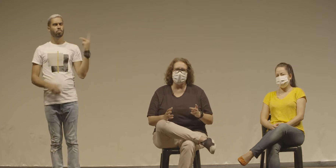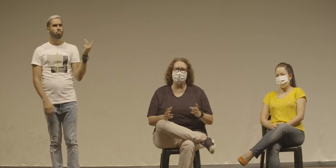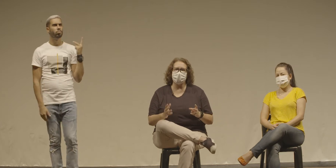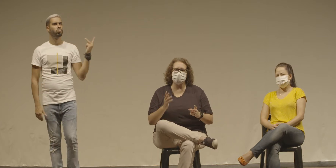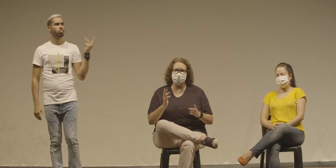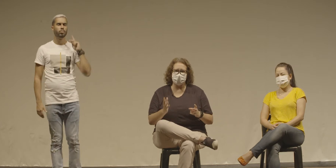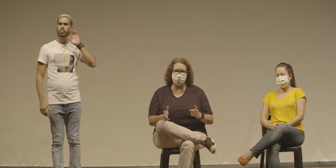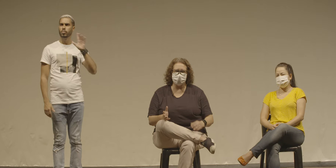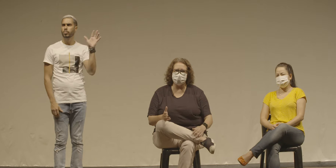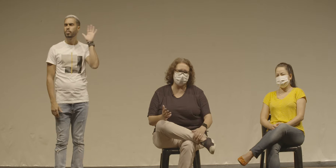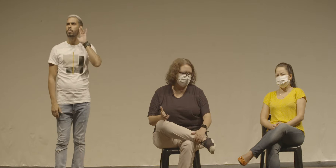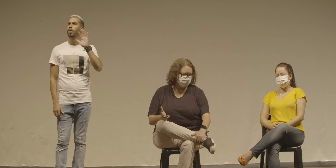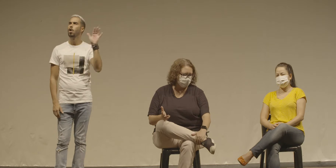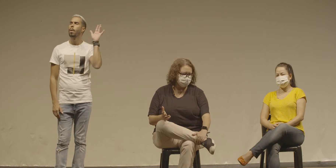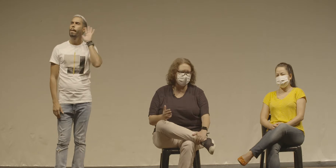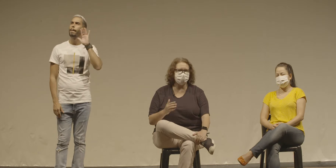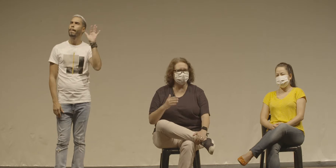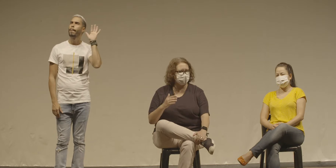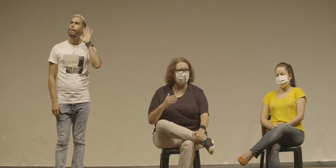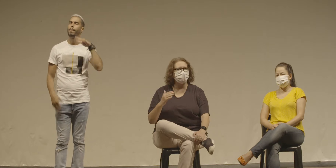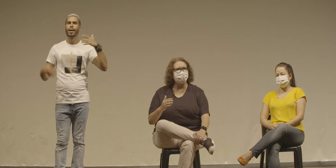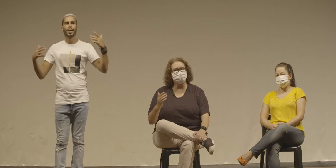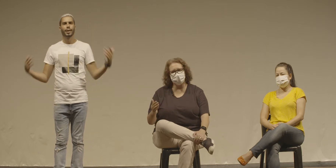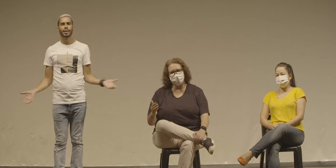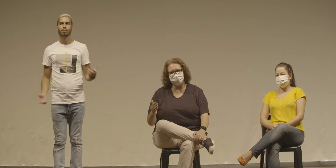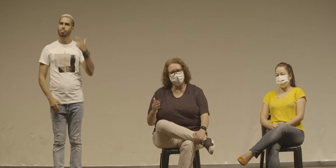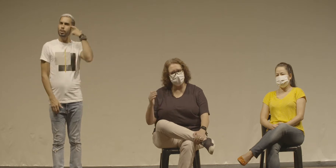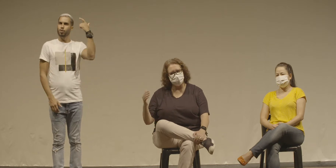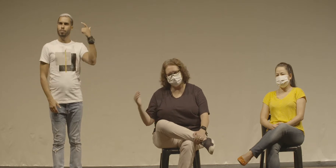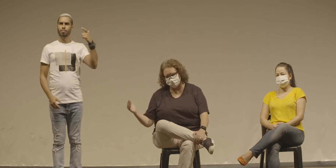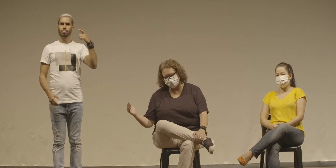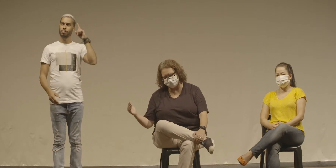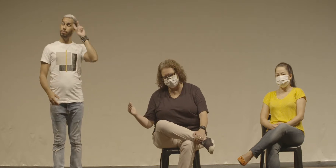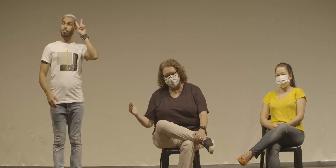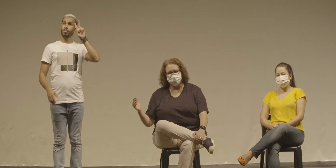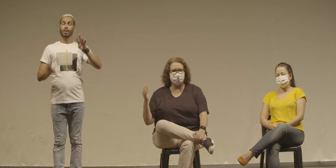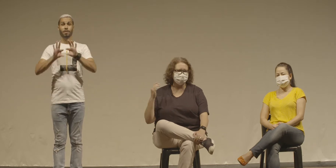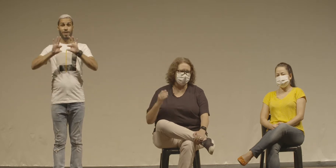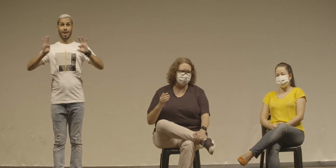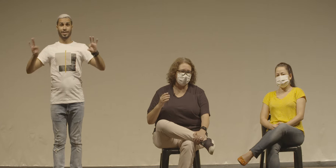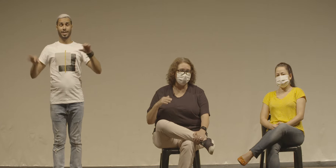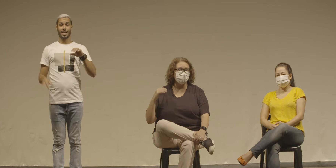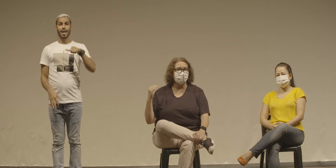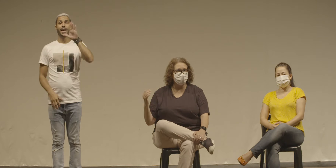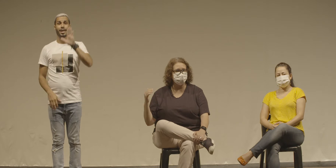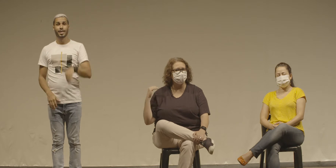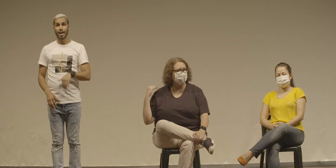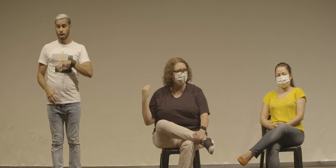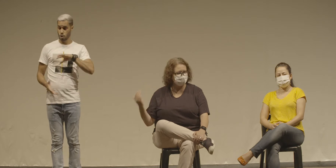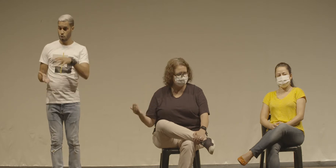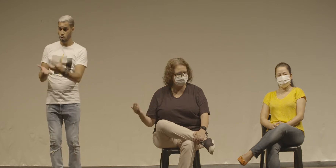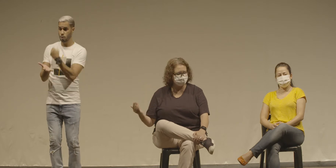premissa que é um ditado, um provérbio árabe que diz que quem planta tâmaras não colhe tâmaras, porque as tâmaras levam 100 anos